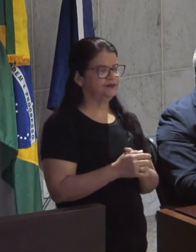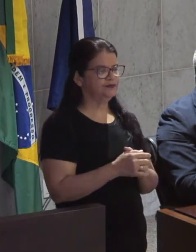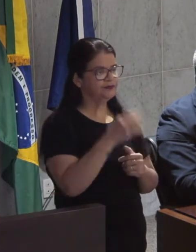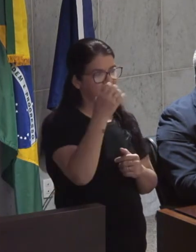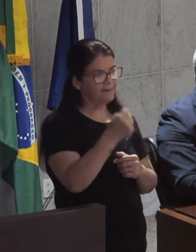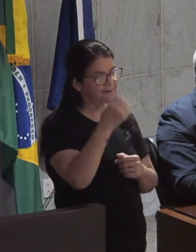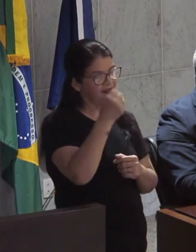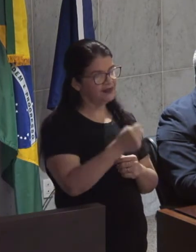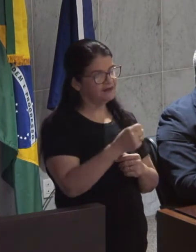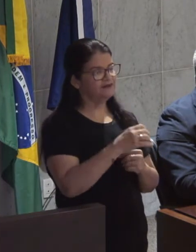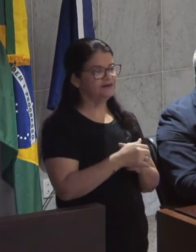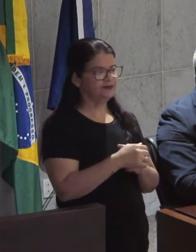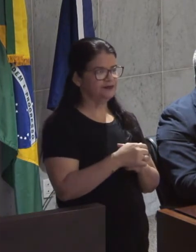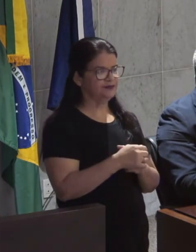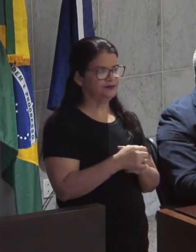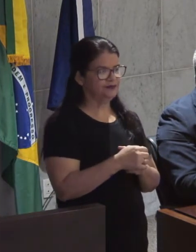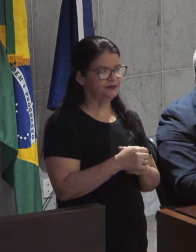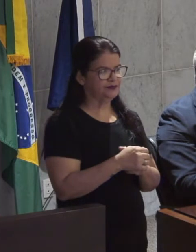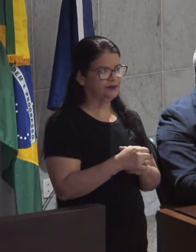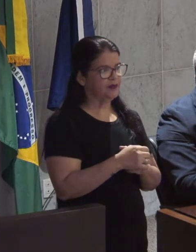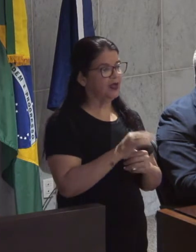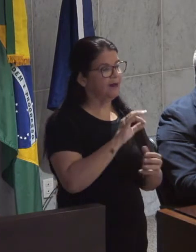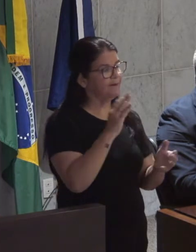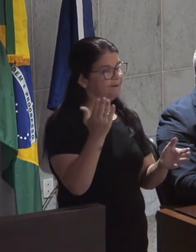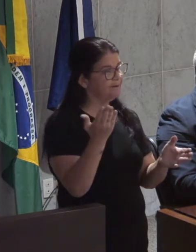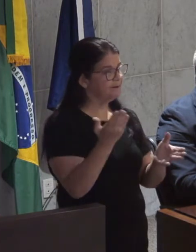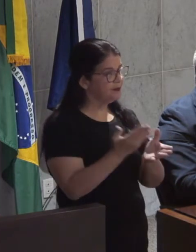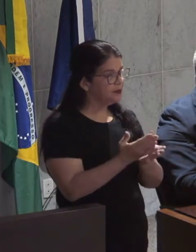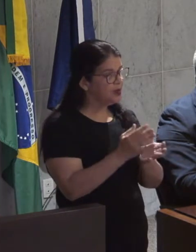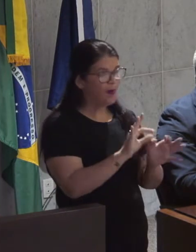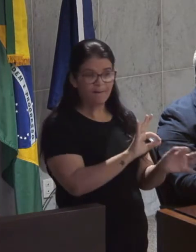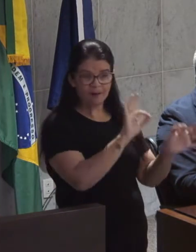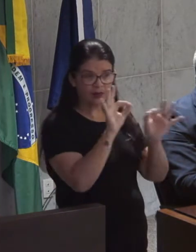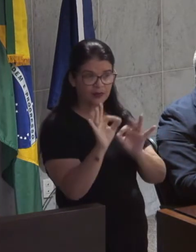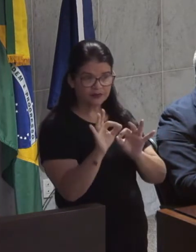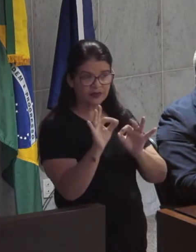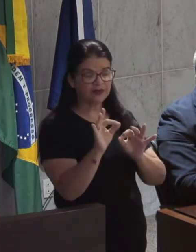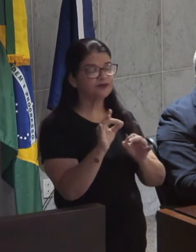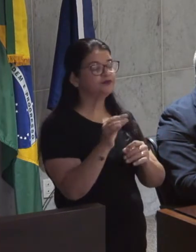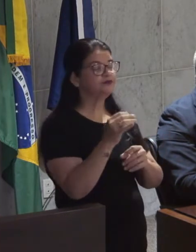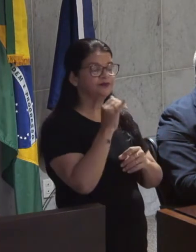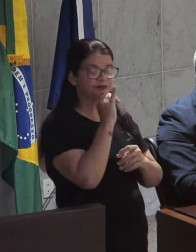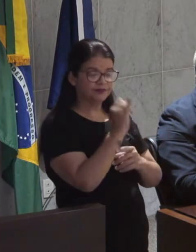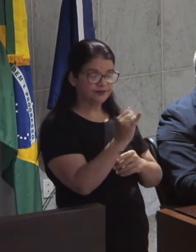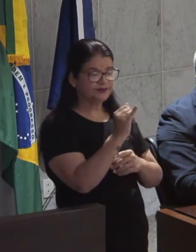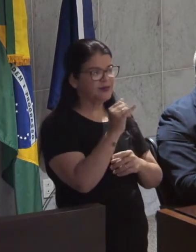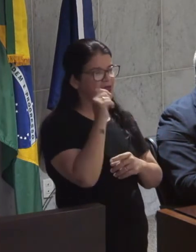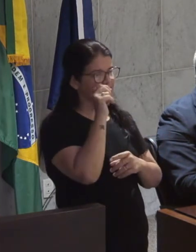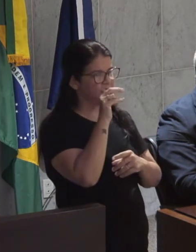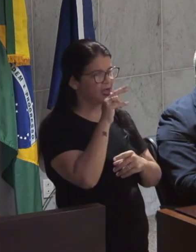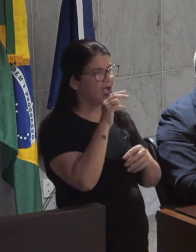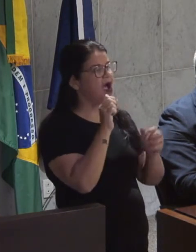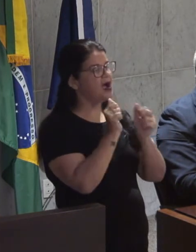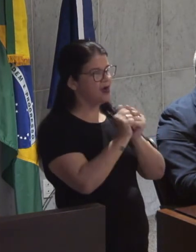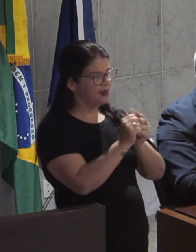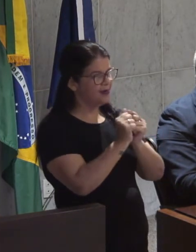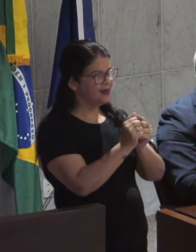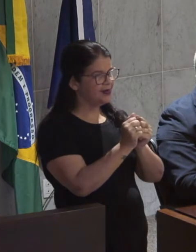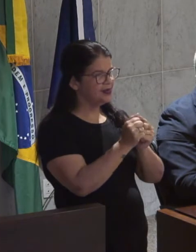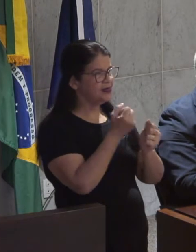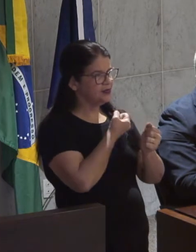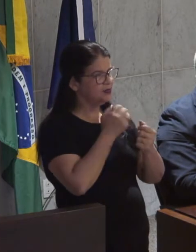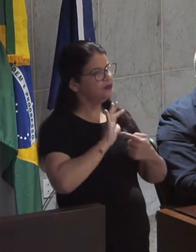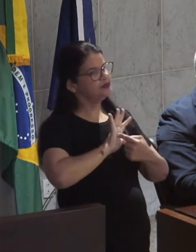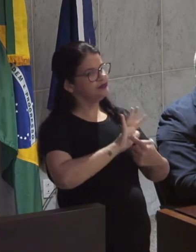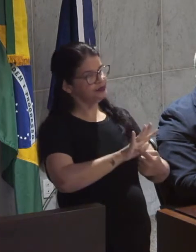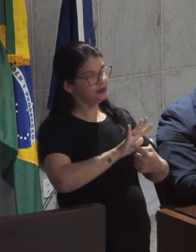benefícios represados, ou seja, de processo represado, como falou a companheira Inês Belarmino, de números né, aqui,